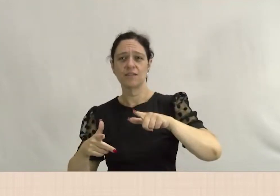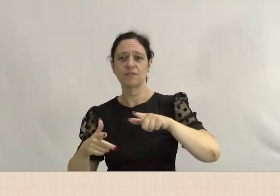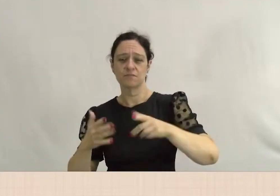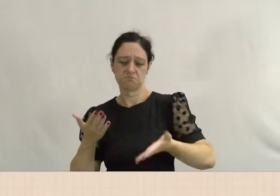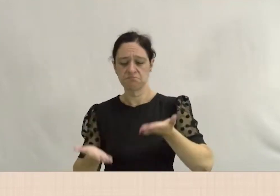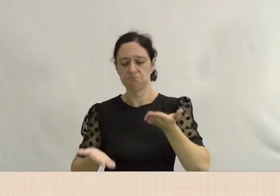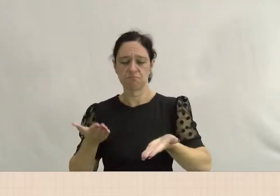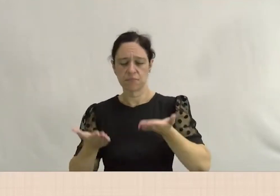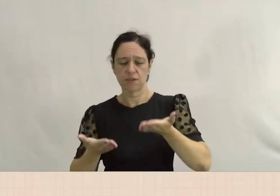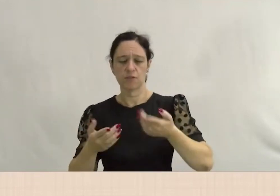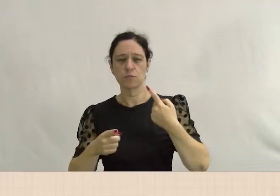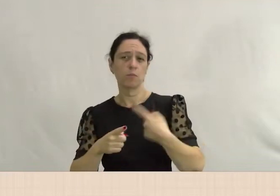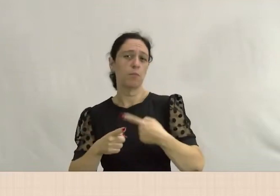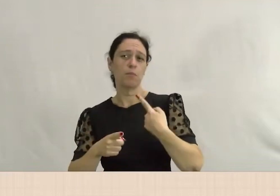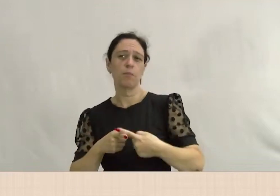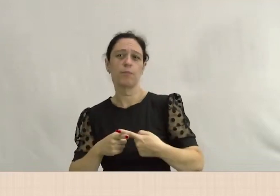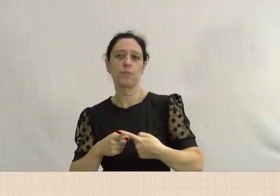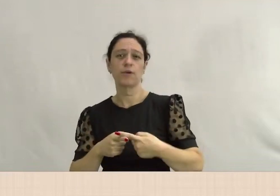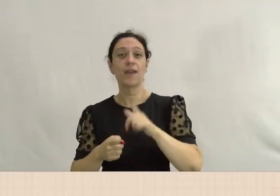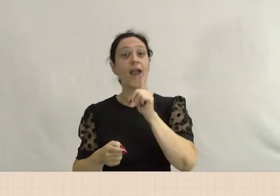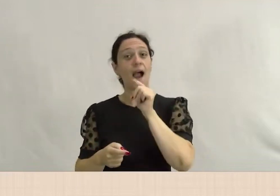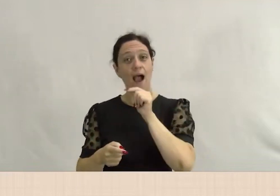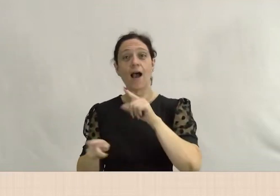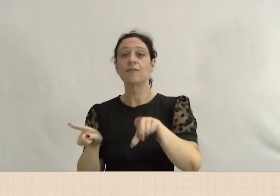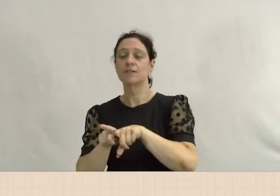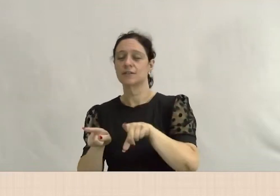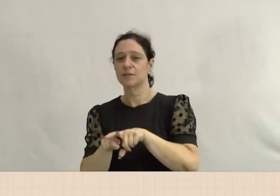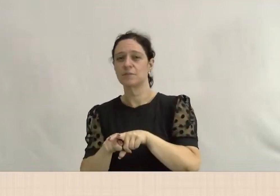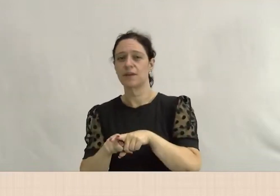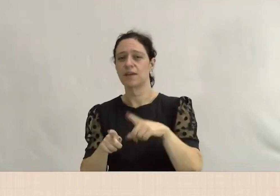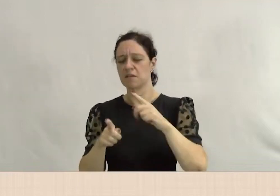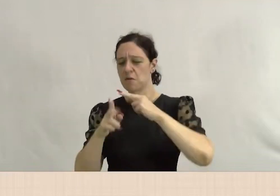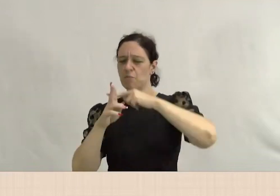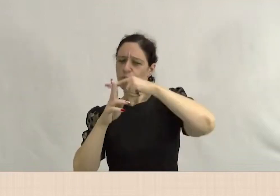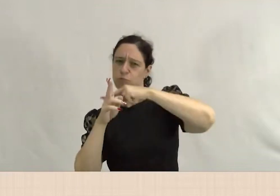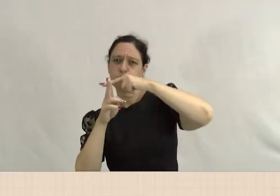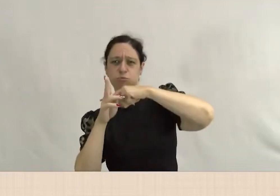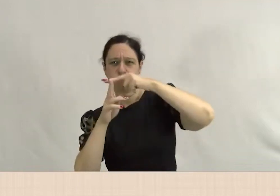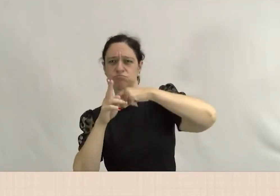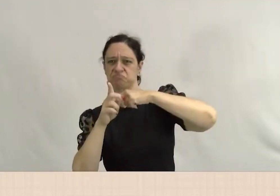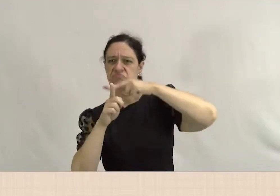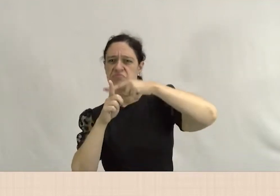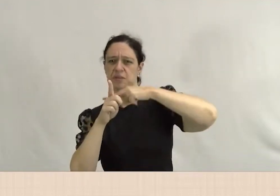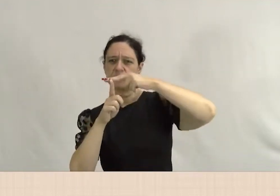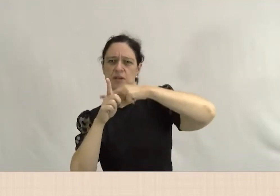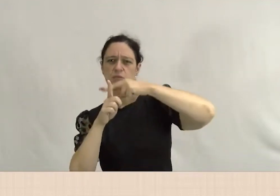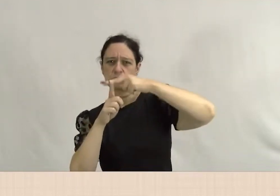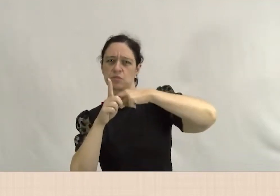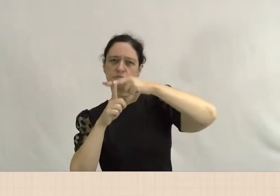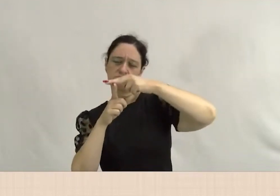Porque a água em temperamentos diferentes temperaturas diferentes,